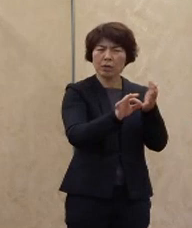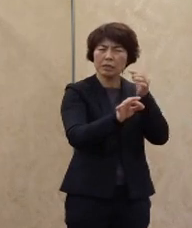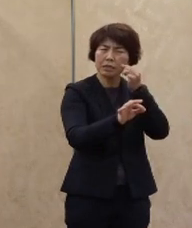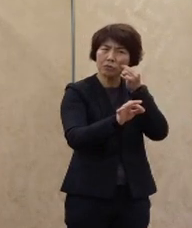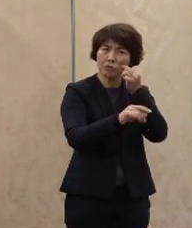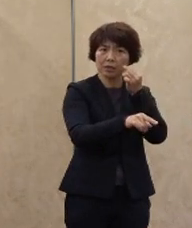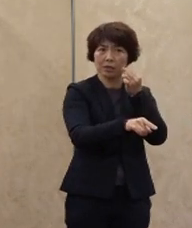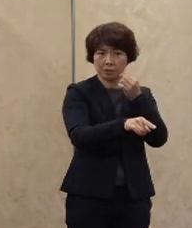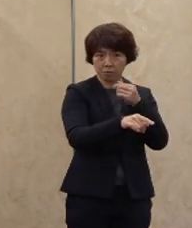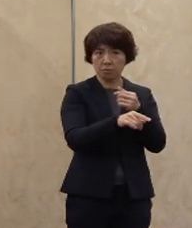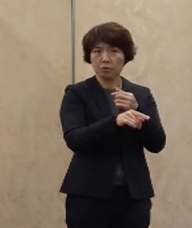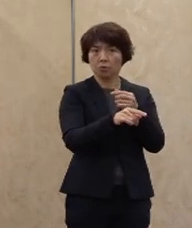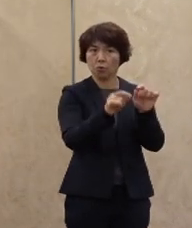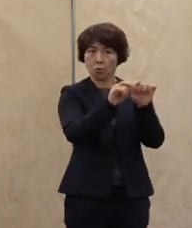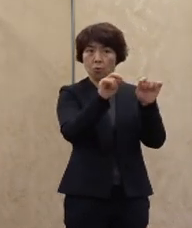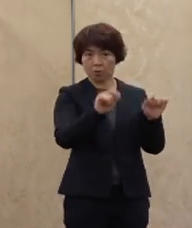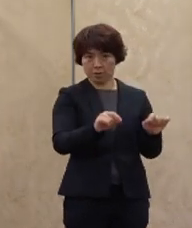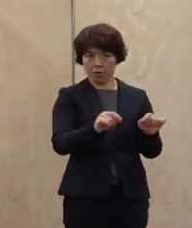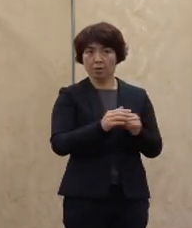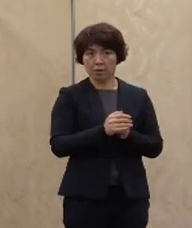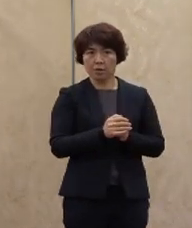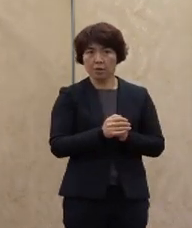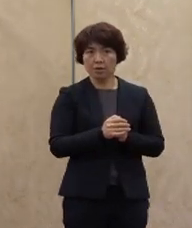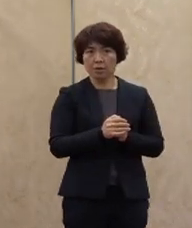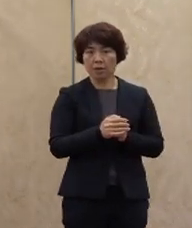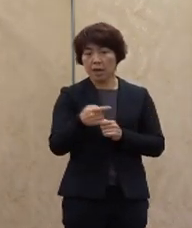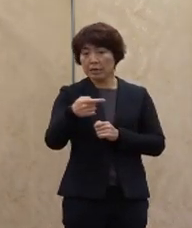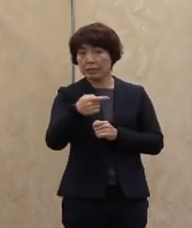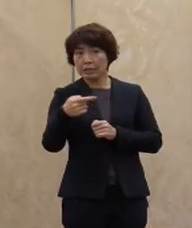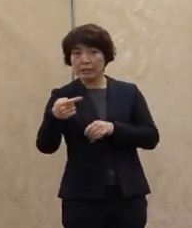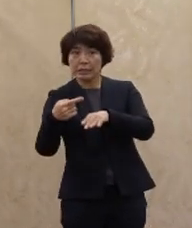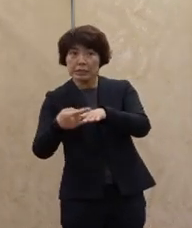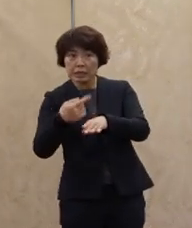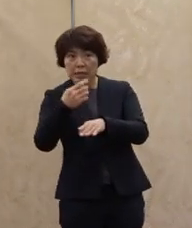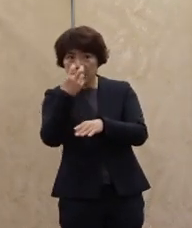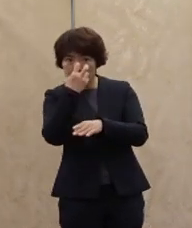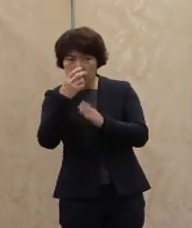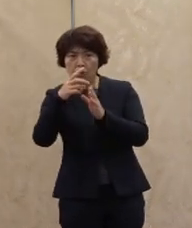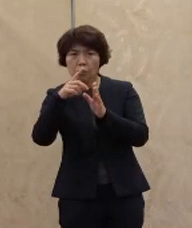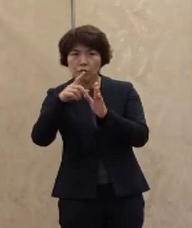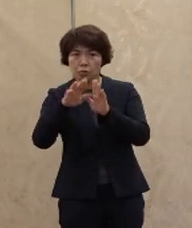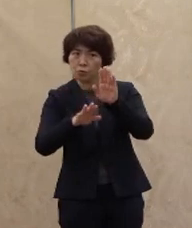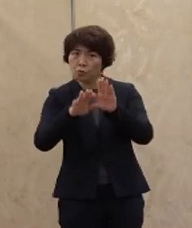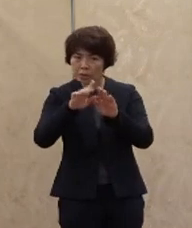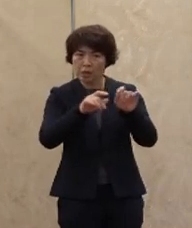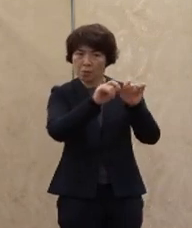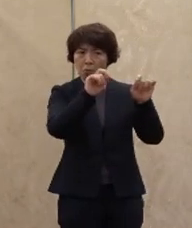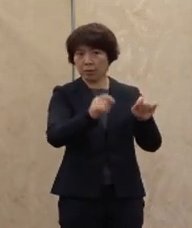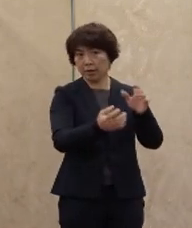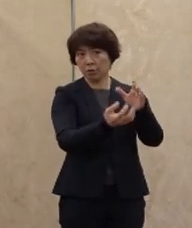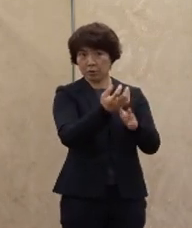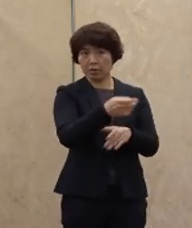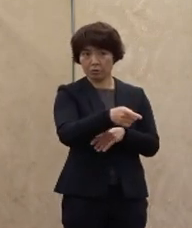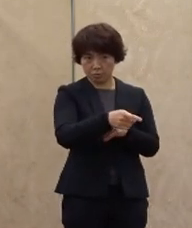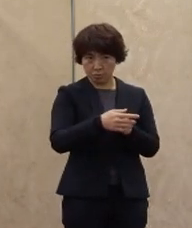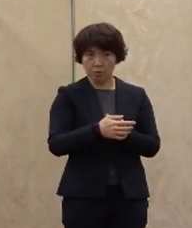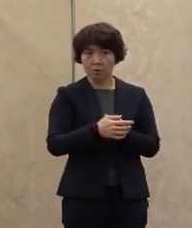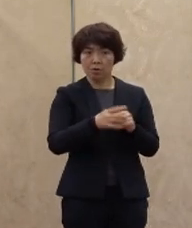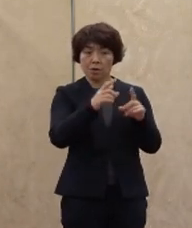は、あのこのところにあの陰性検査のところでは出てきているなというふうに思ってますので、あの PCR 検